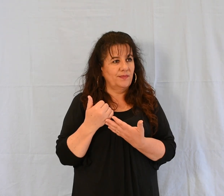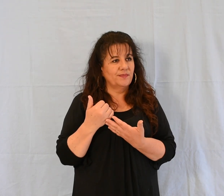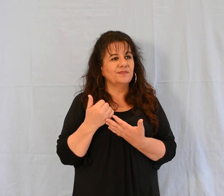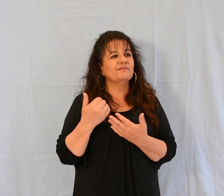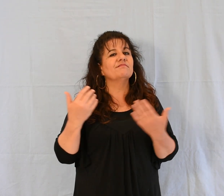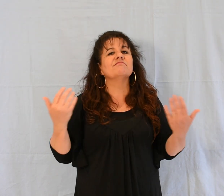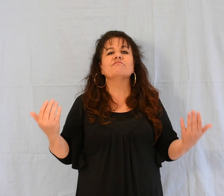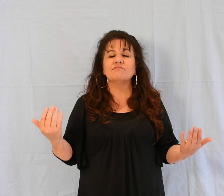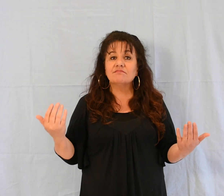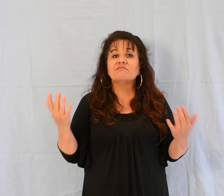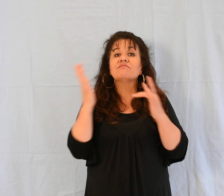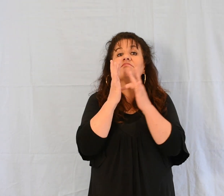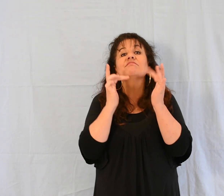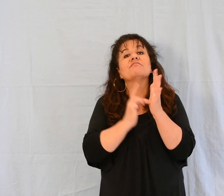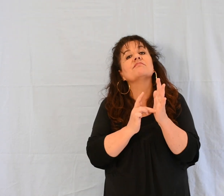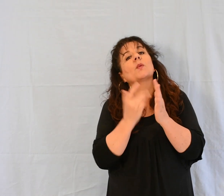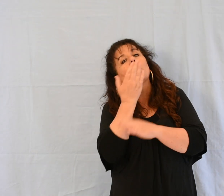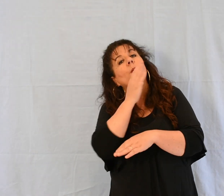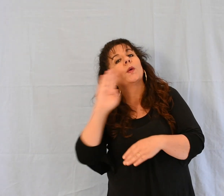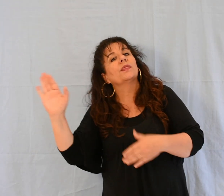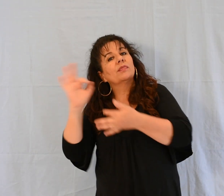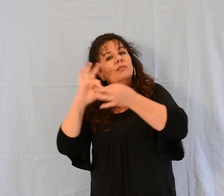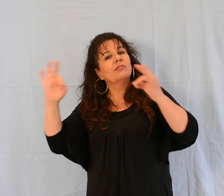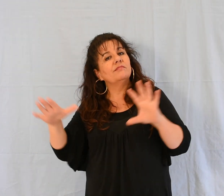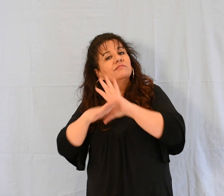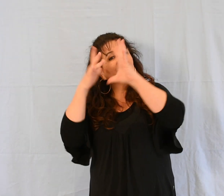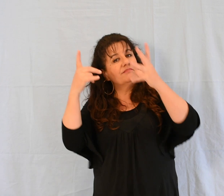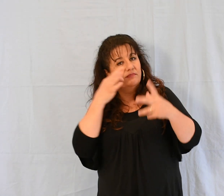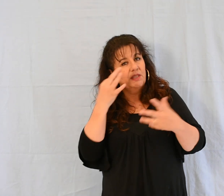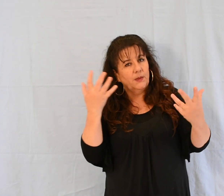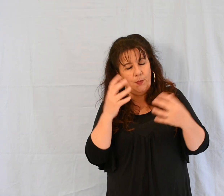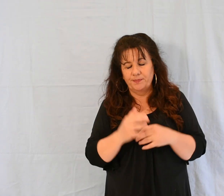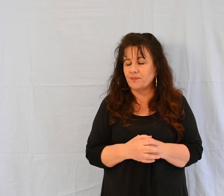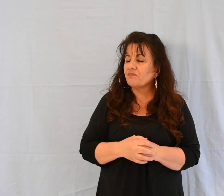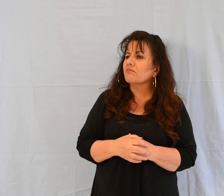Il disait encore : à quoi allons-nous comparer le règne de Dieu ?